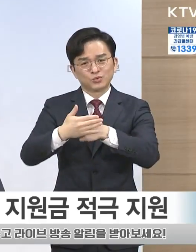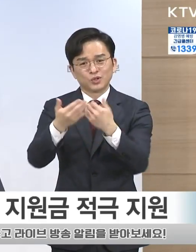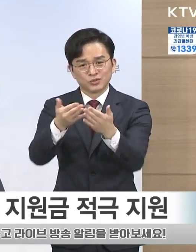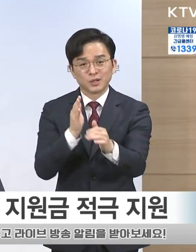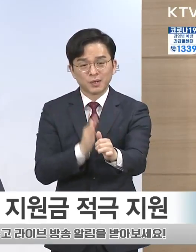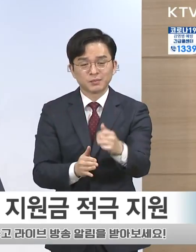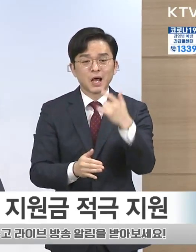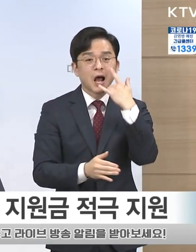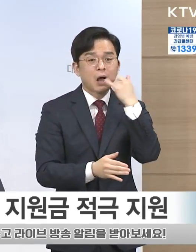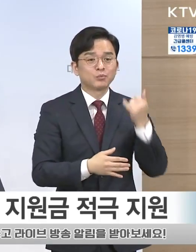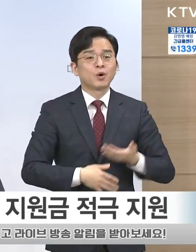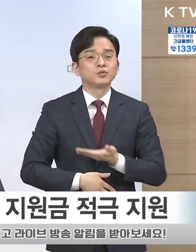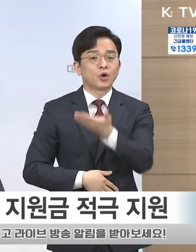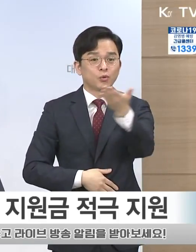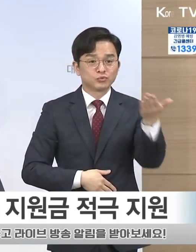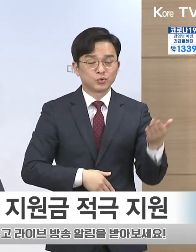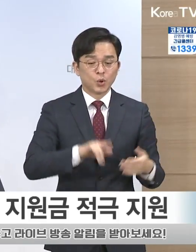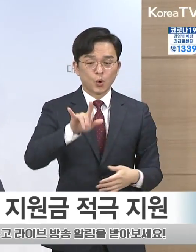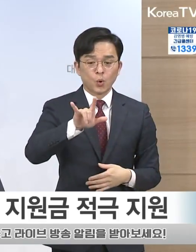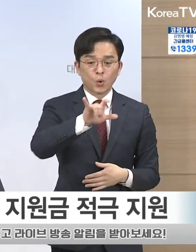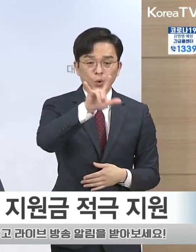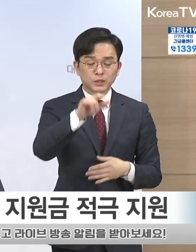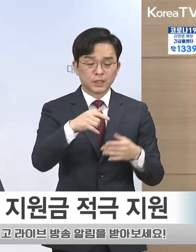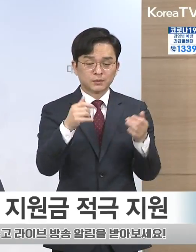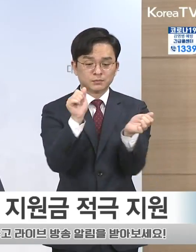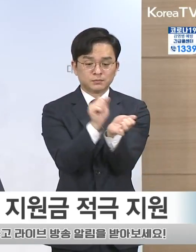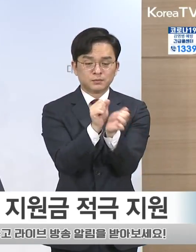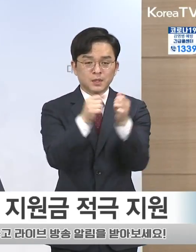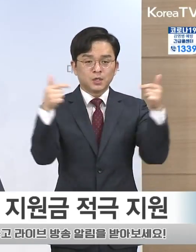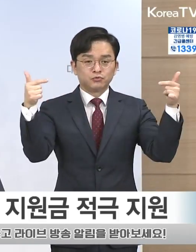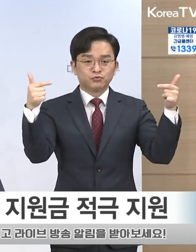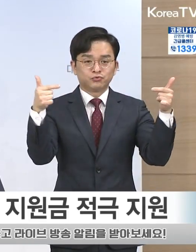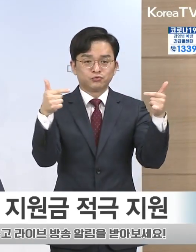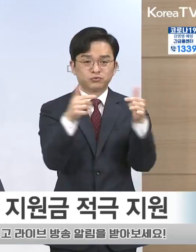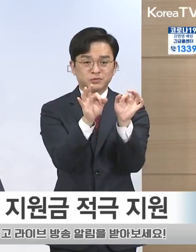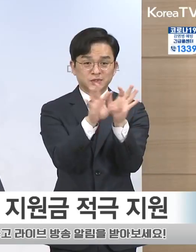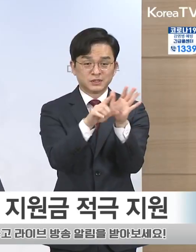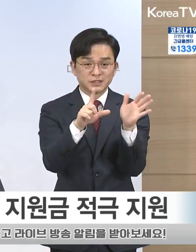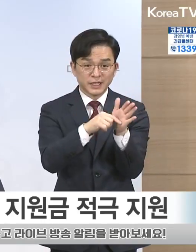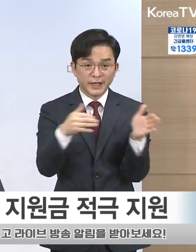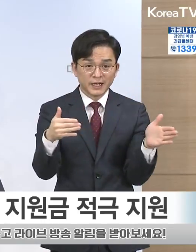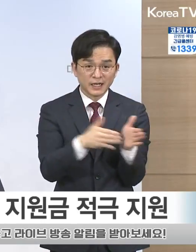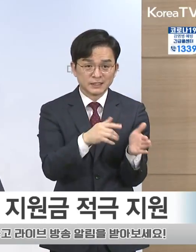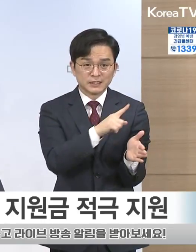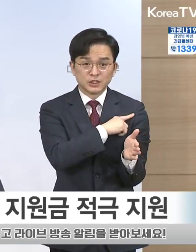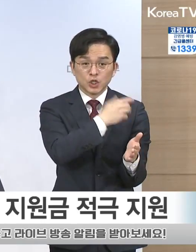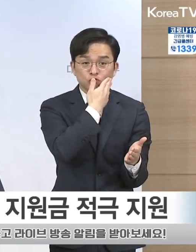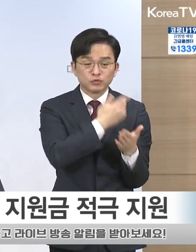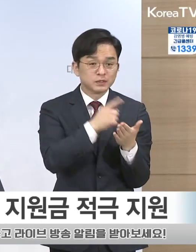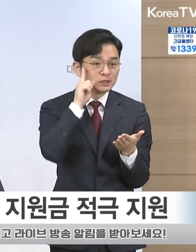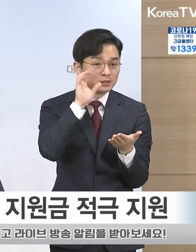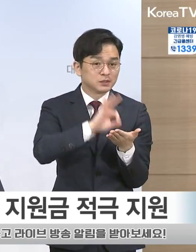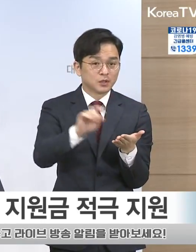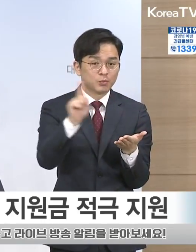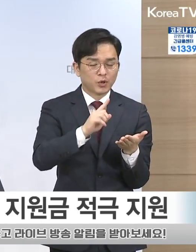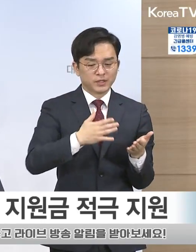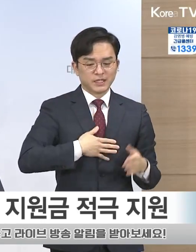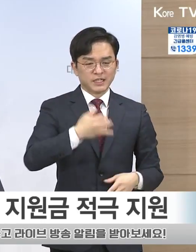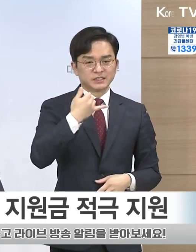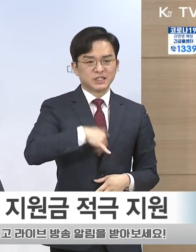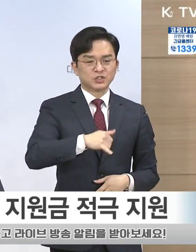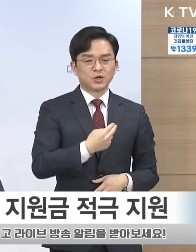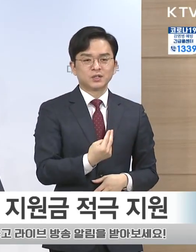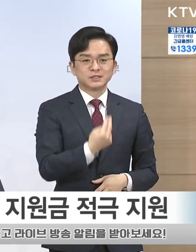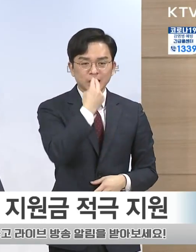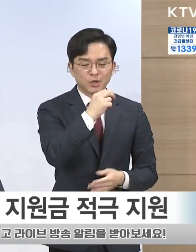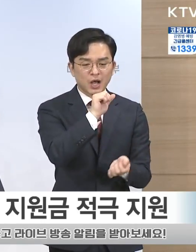학부모님들께서도 코로나19 확산이 진정되기까지 자녀의 건강을 최우선으로 고려하여 자녀들이